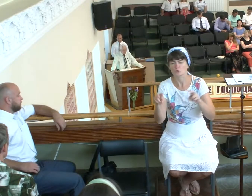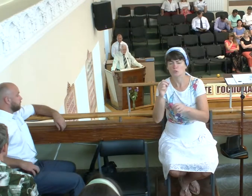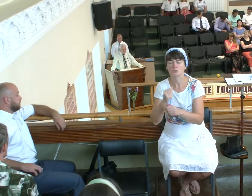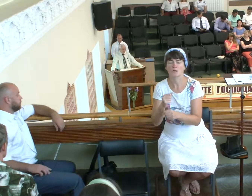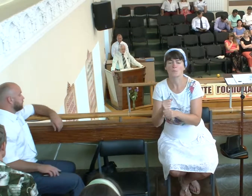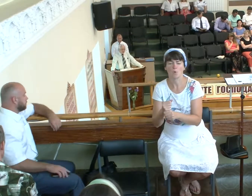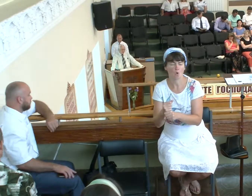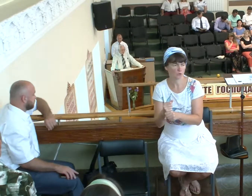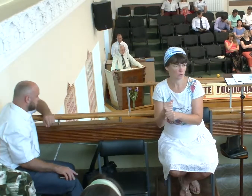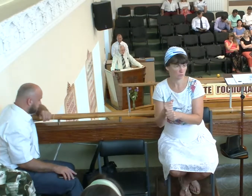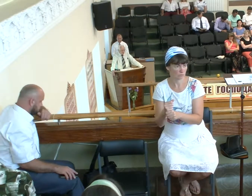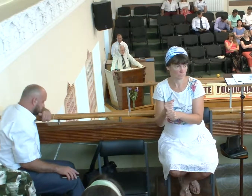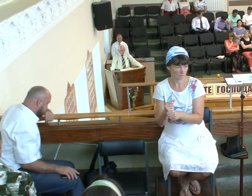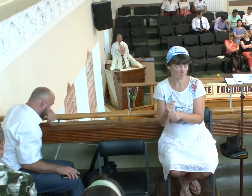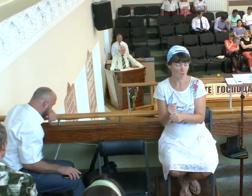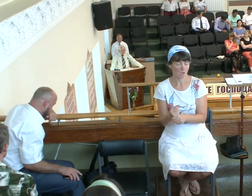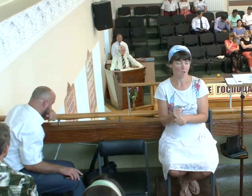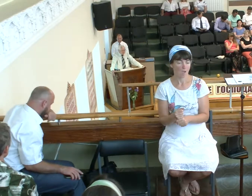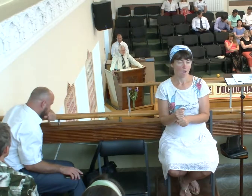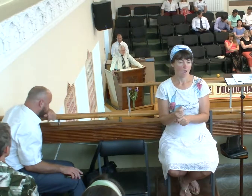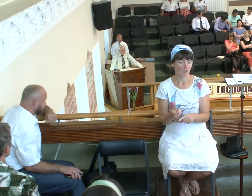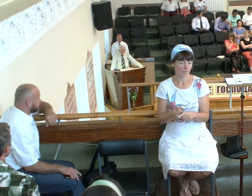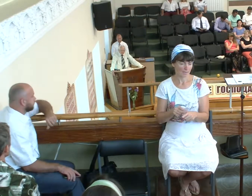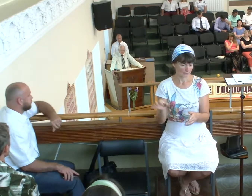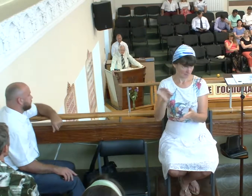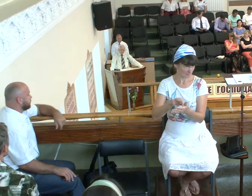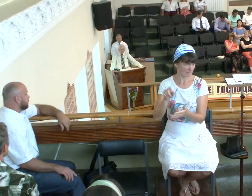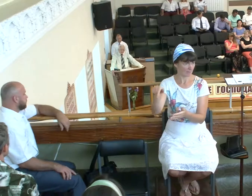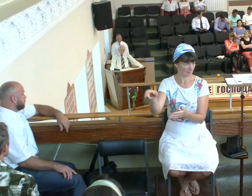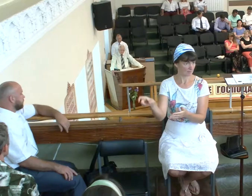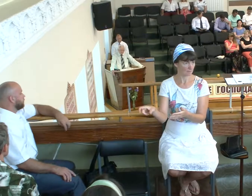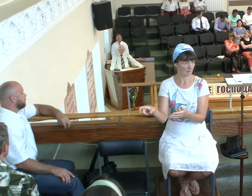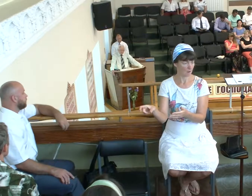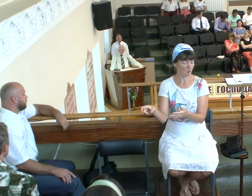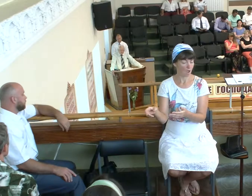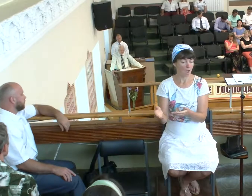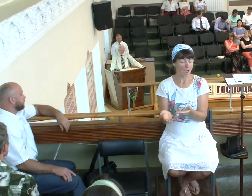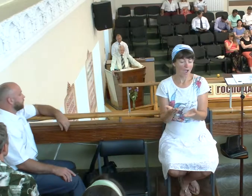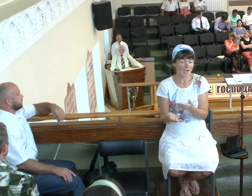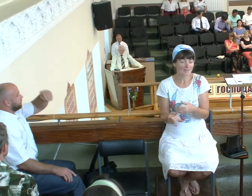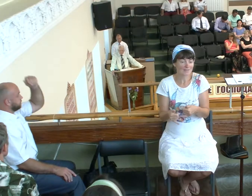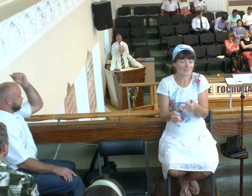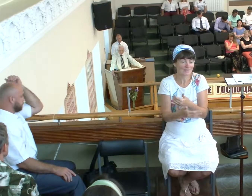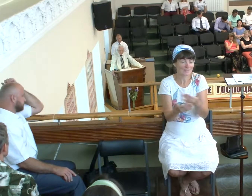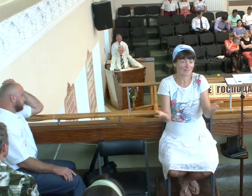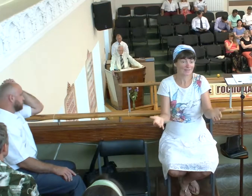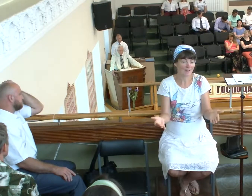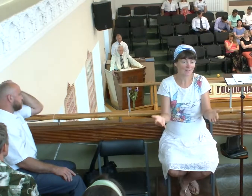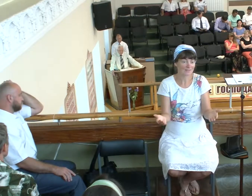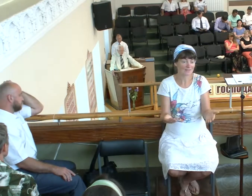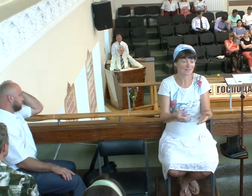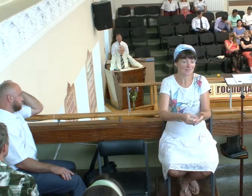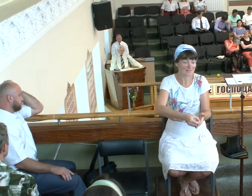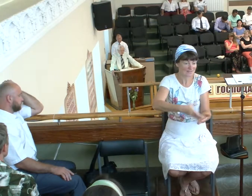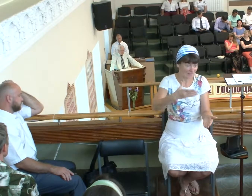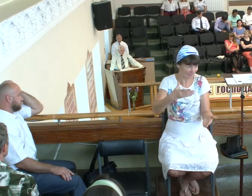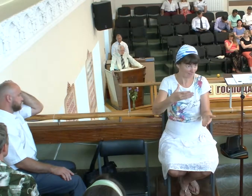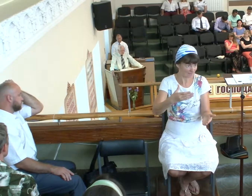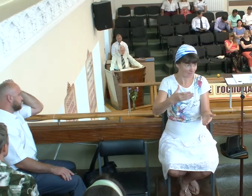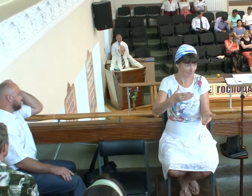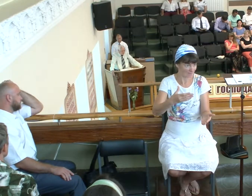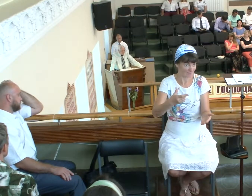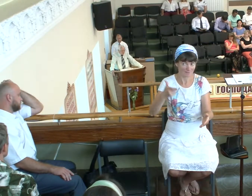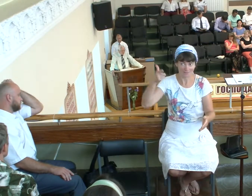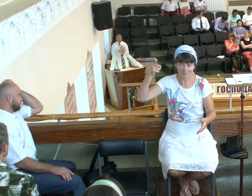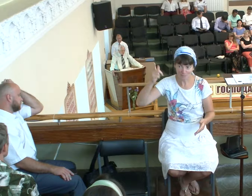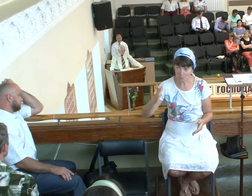дома и так дальше. Друзья, если для нас ценность Господь, нас интересует только одно